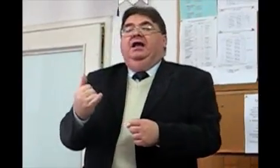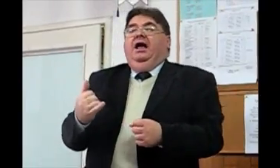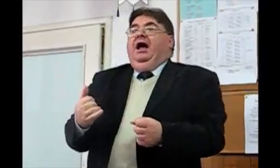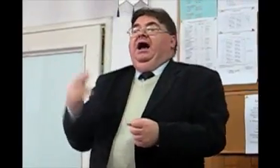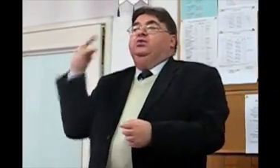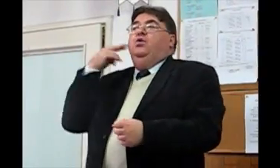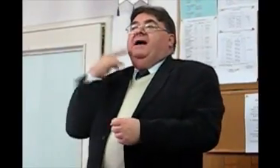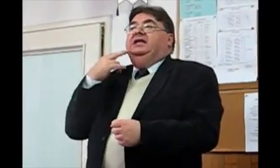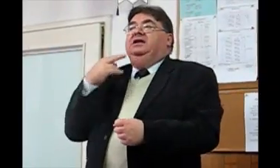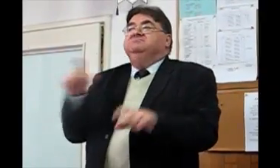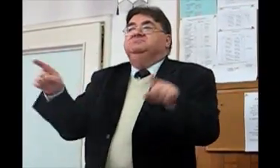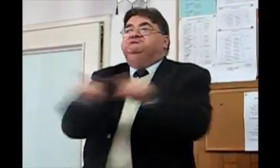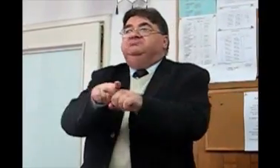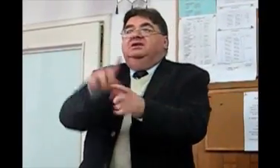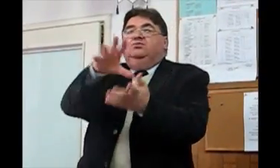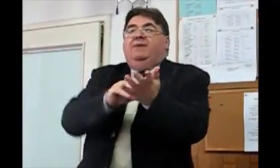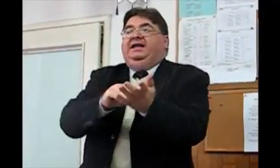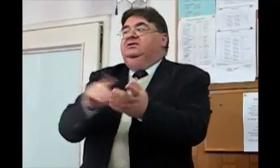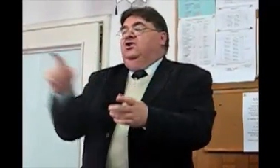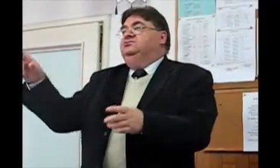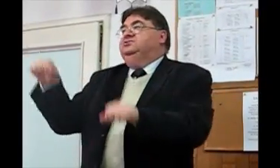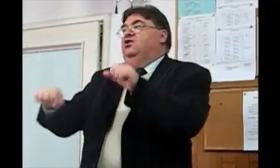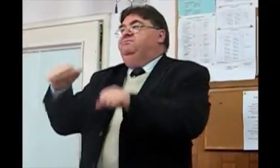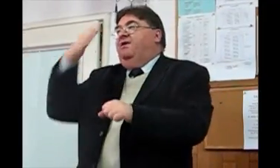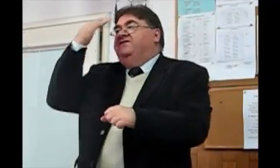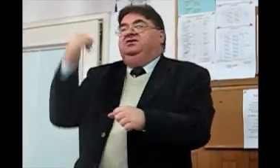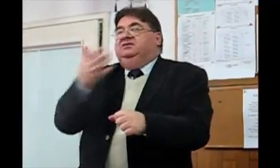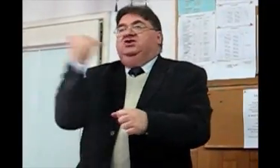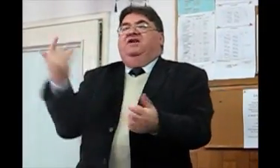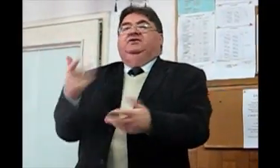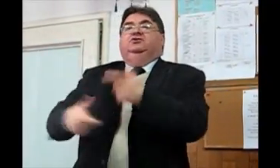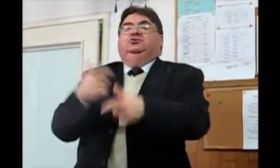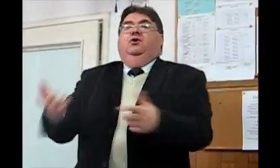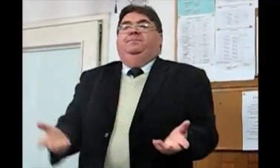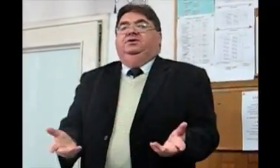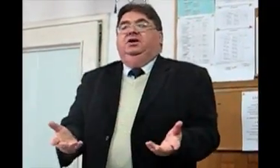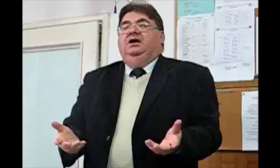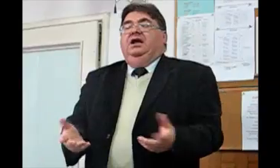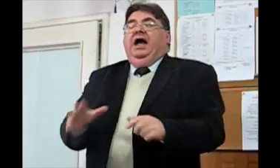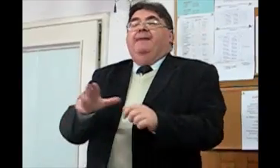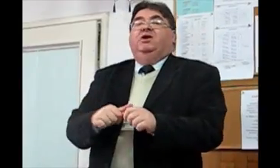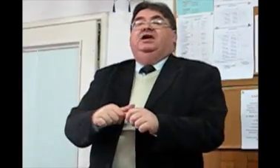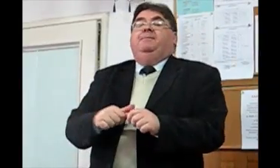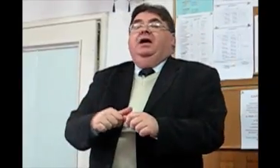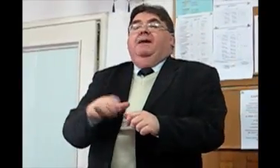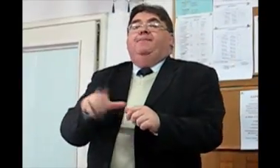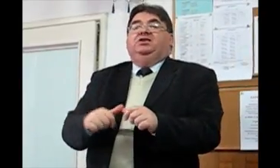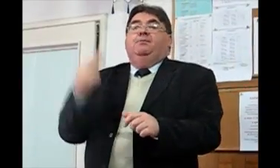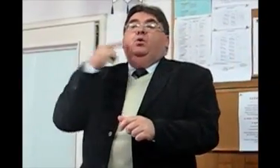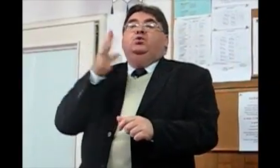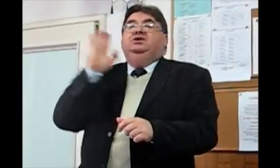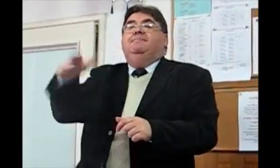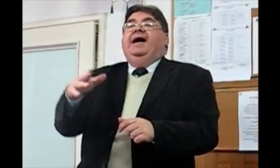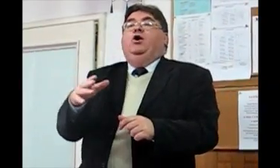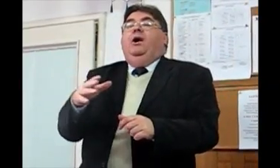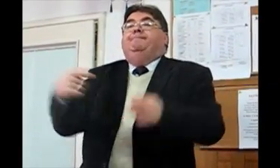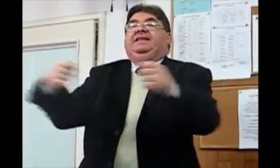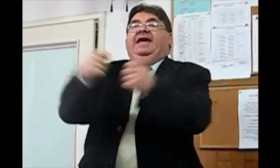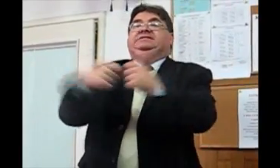A tłumaczy to, co on powie, czy też nie wie, co robić. A potem kusie mają prezencję,